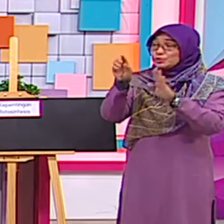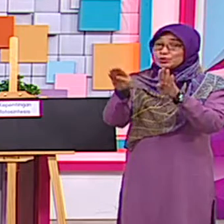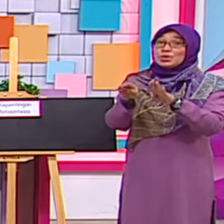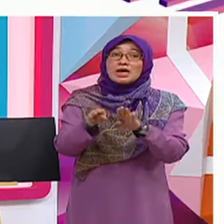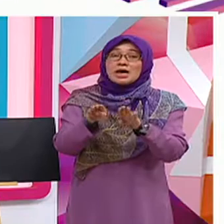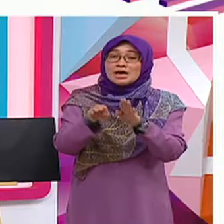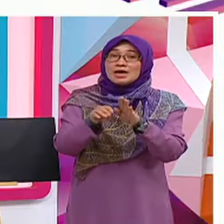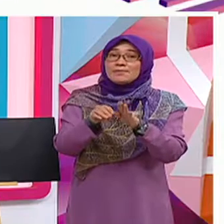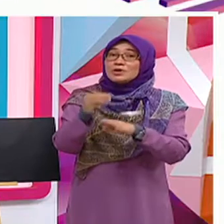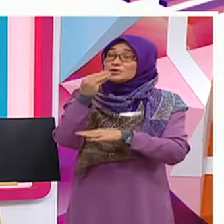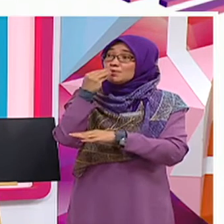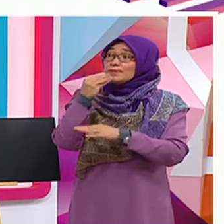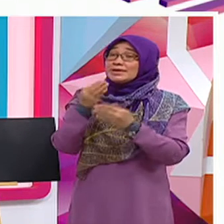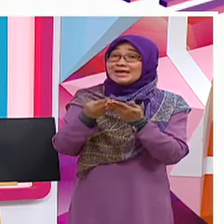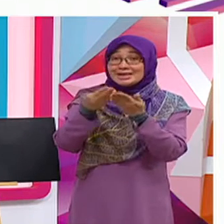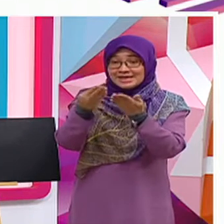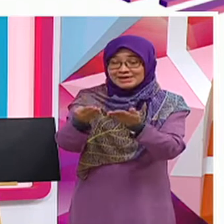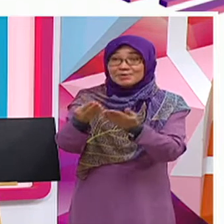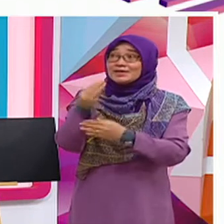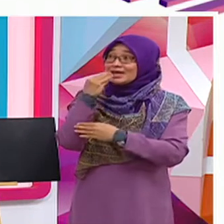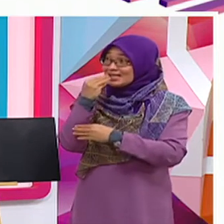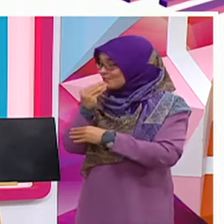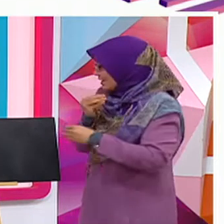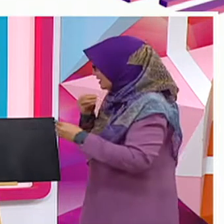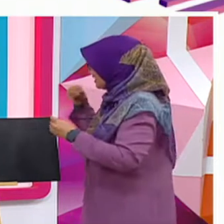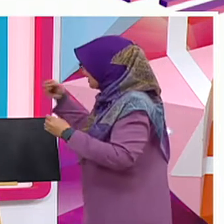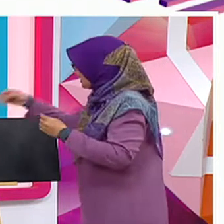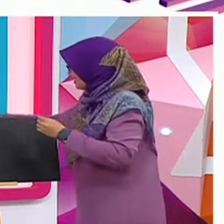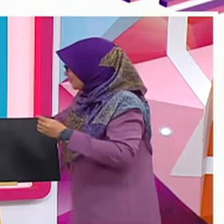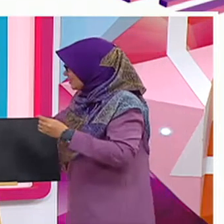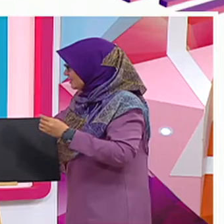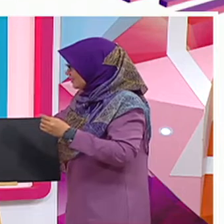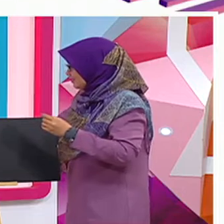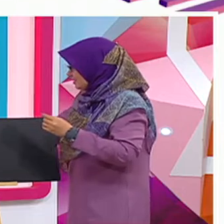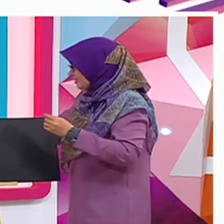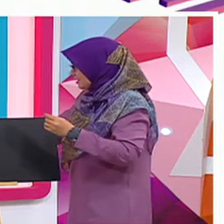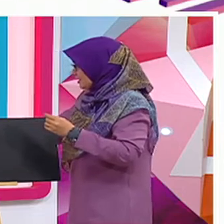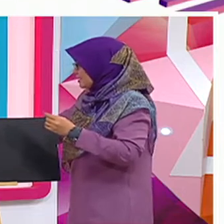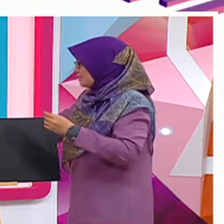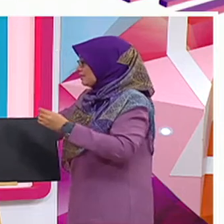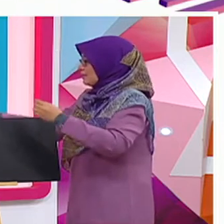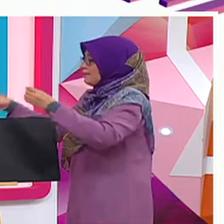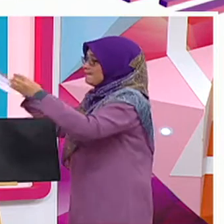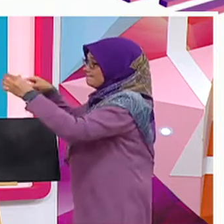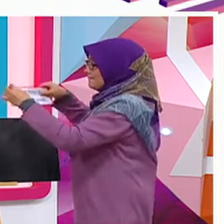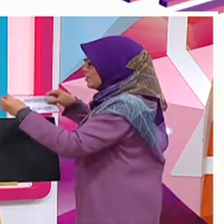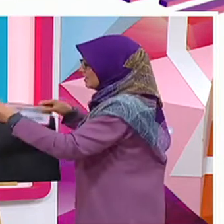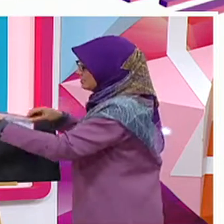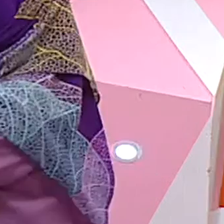untuk untuk membekalkan membekalkan makanan lagi oke di